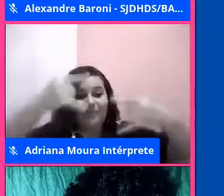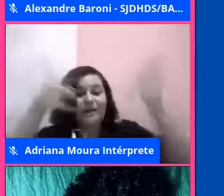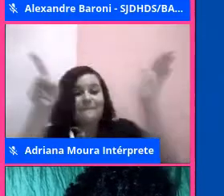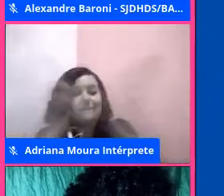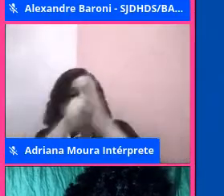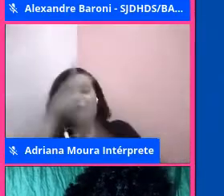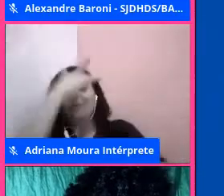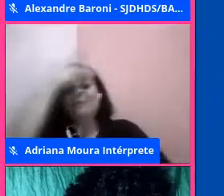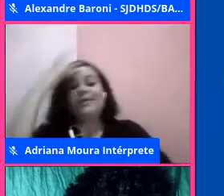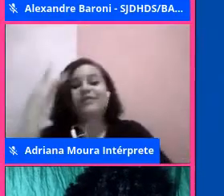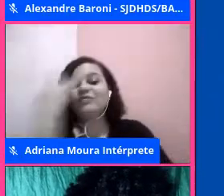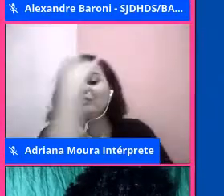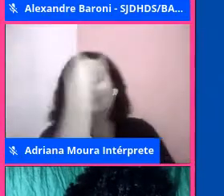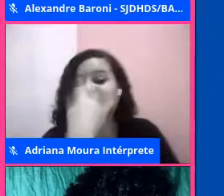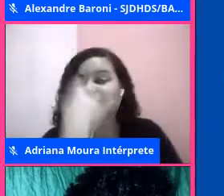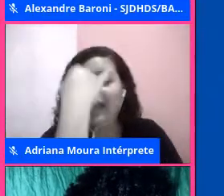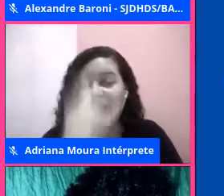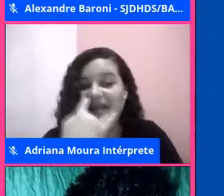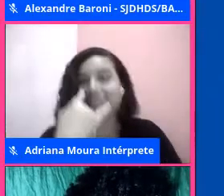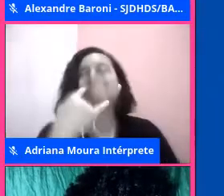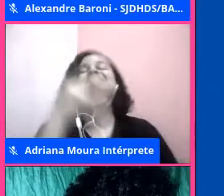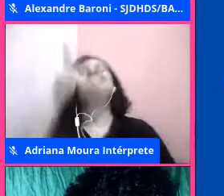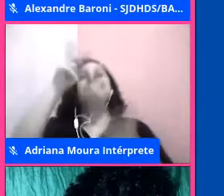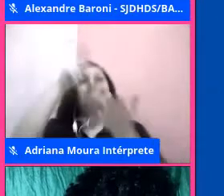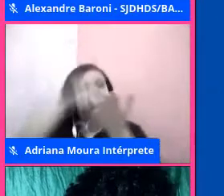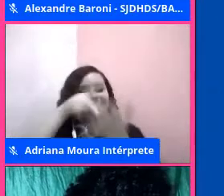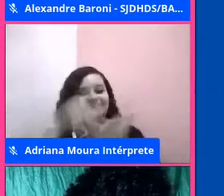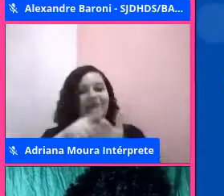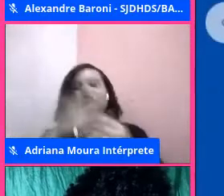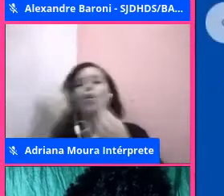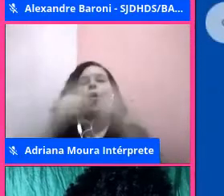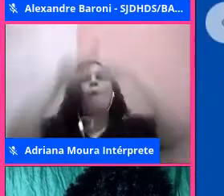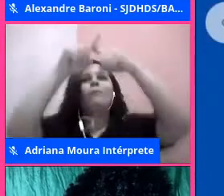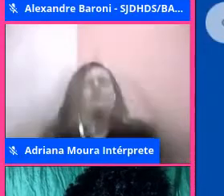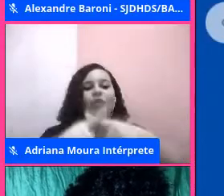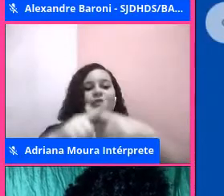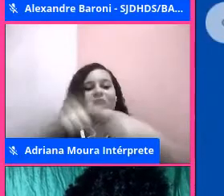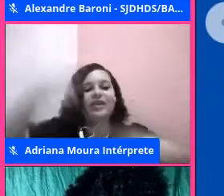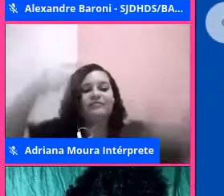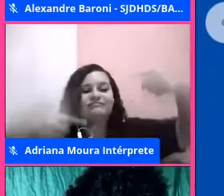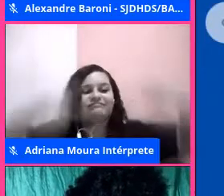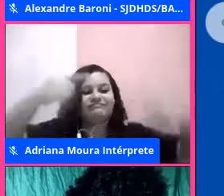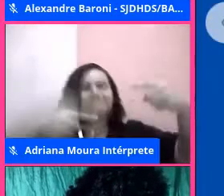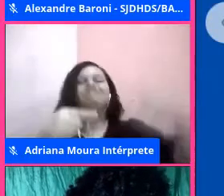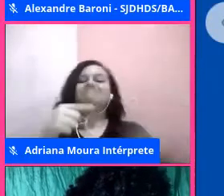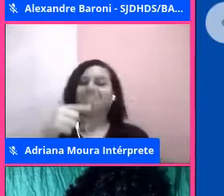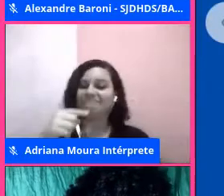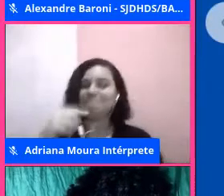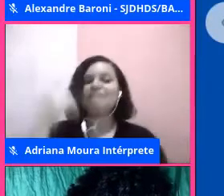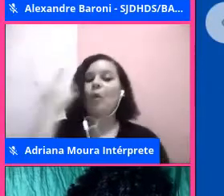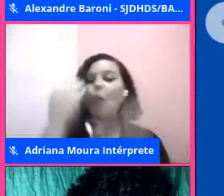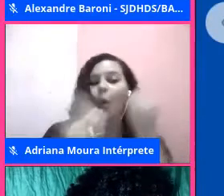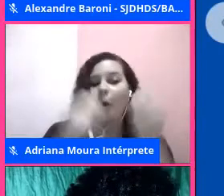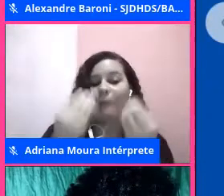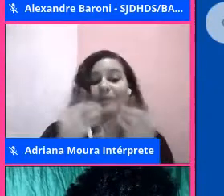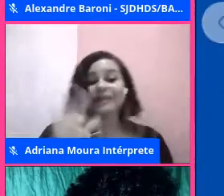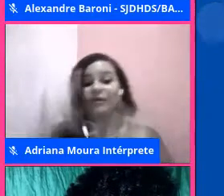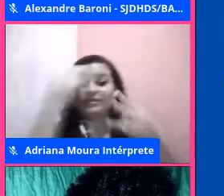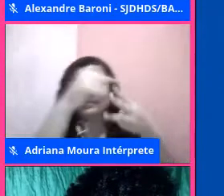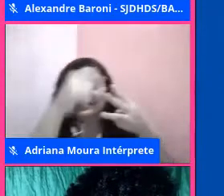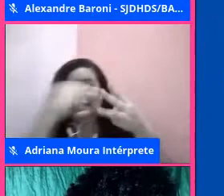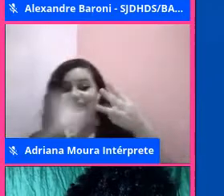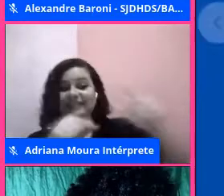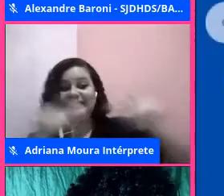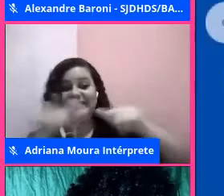um projeto de como é que esse torneio funciona. Então, os 3 trabalhos foram para o Festival Internacional